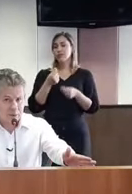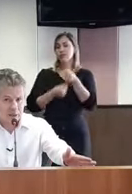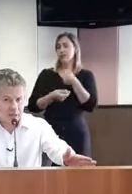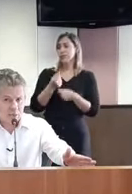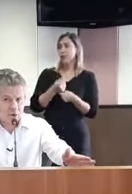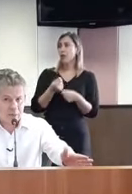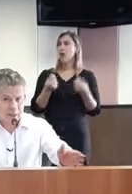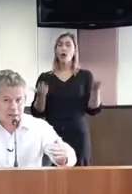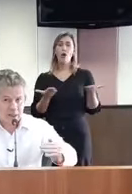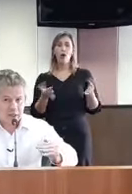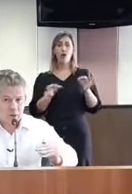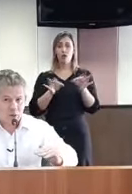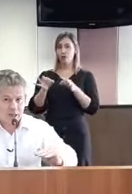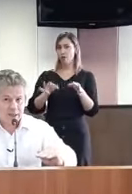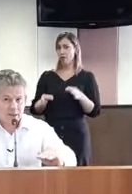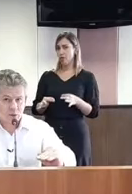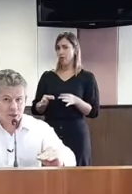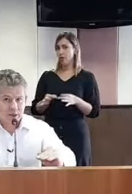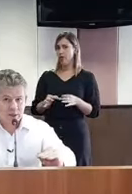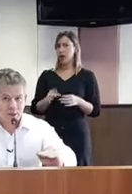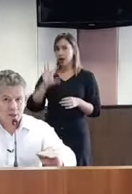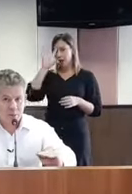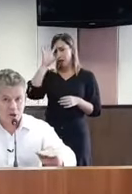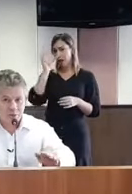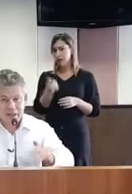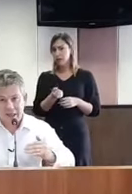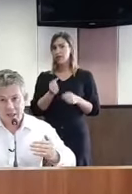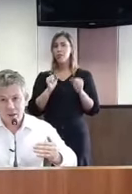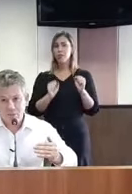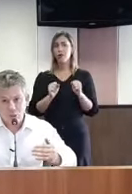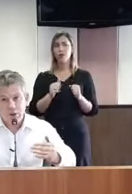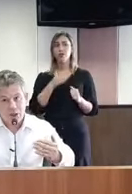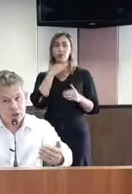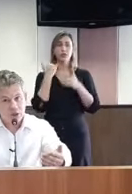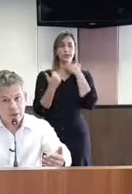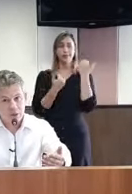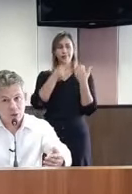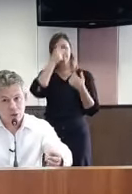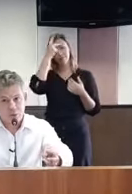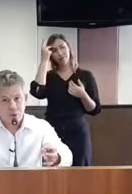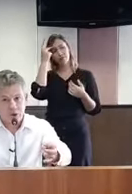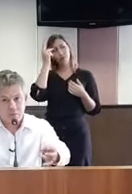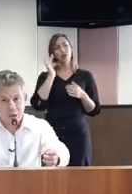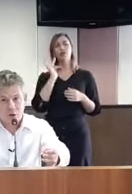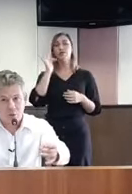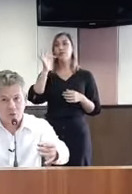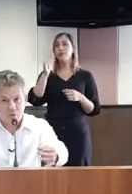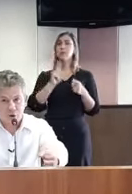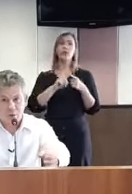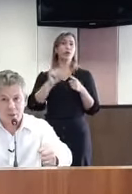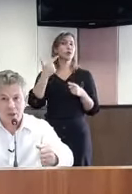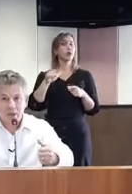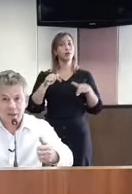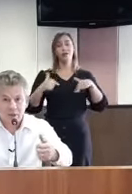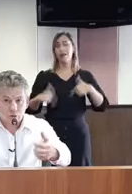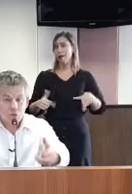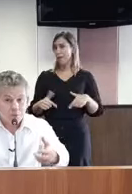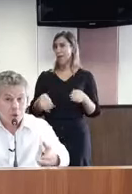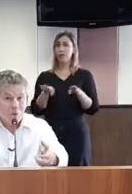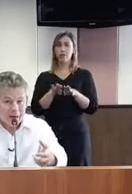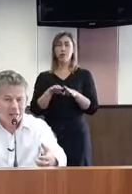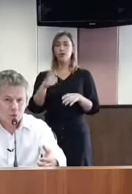nós aplicarmos para tentar curar essa doença pode matar muita gente em Mato Grosso por desemprego, por fome.